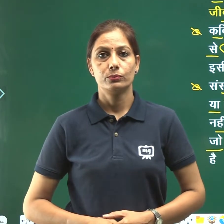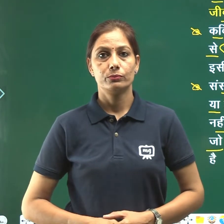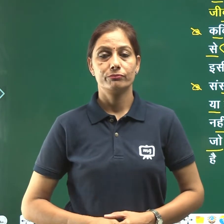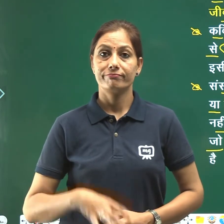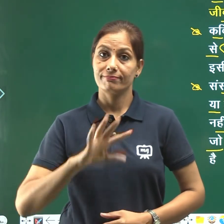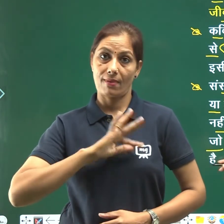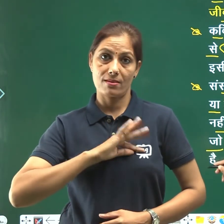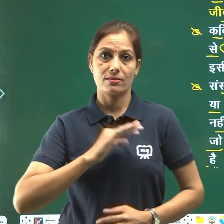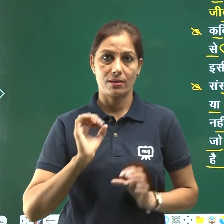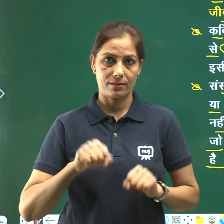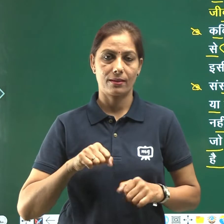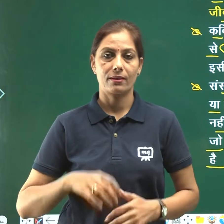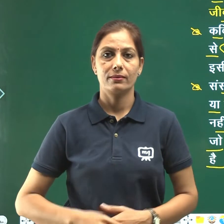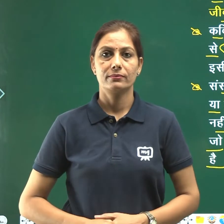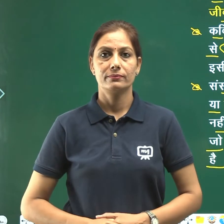स्वीकार्य है,